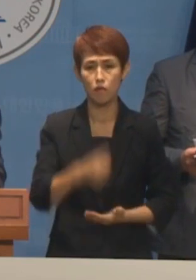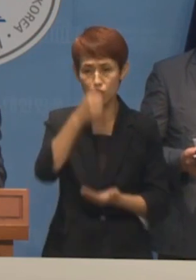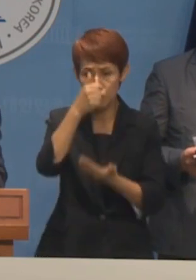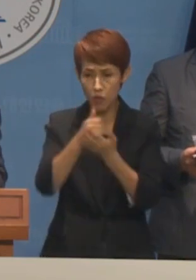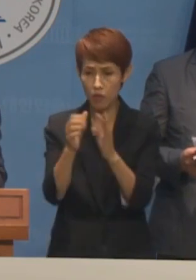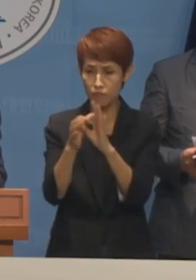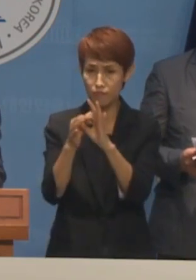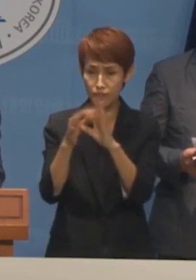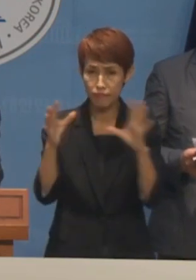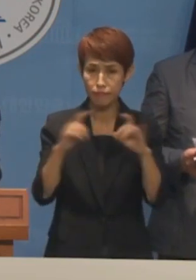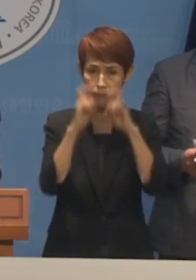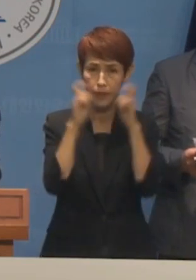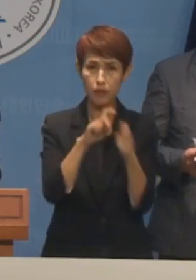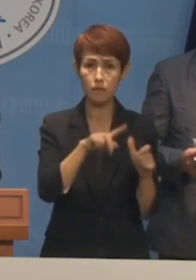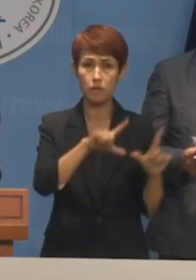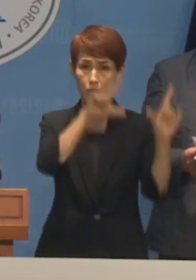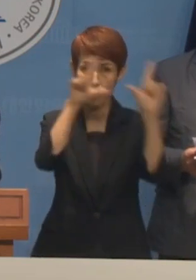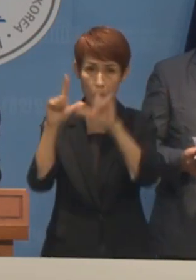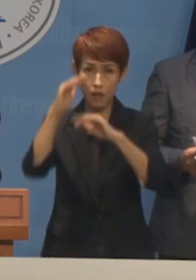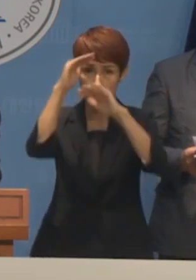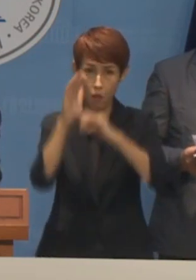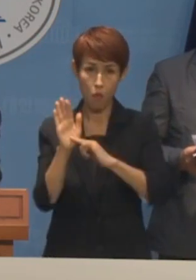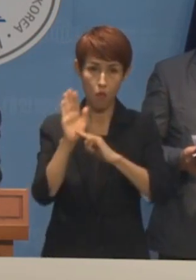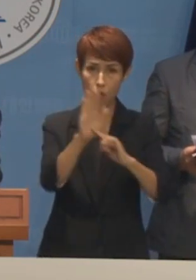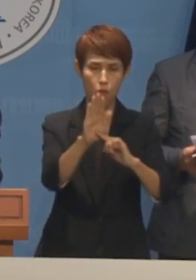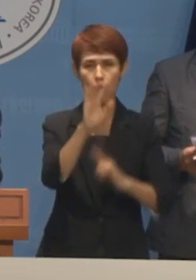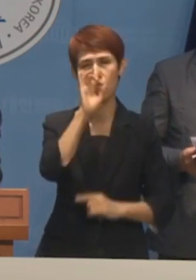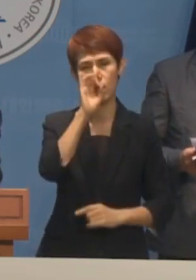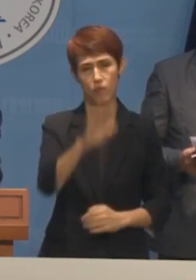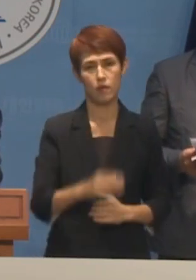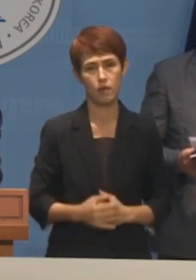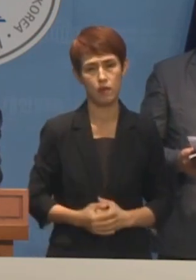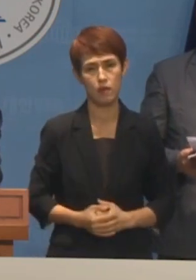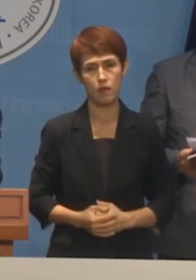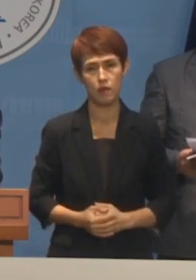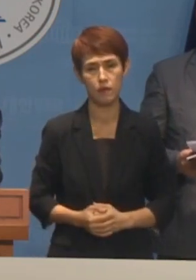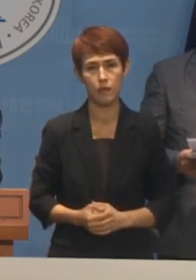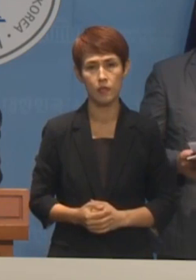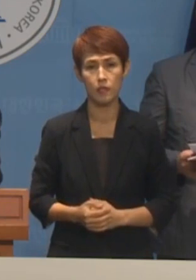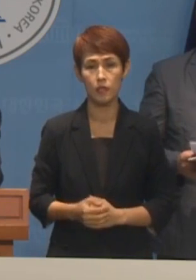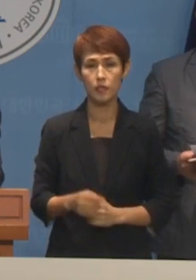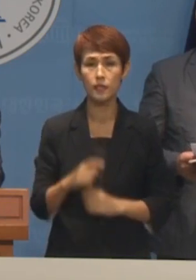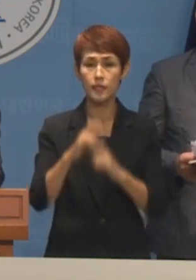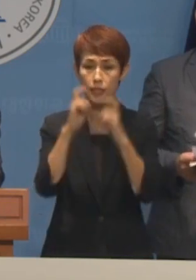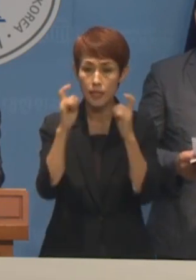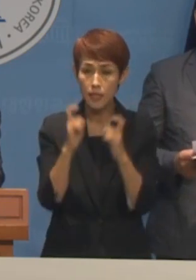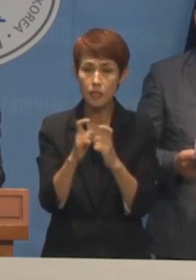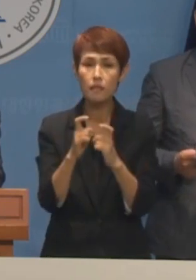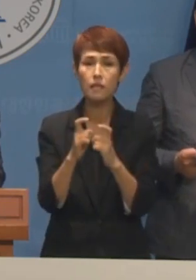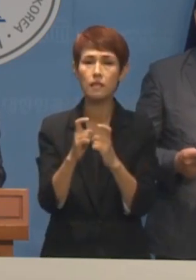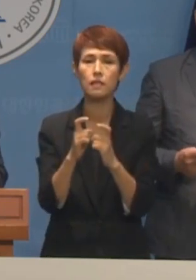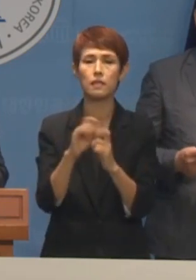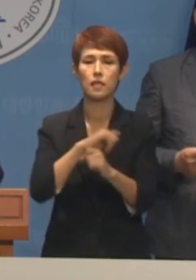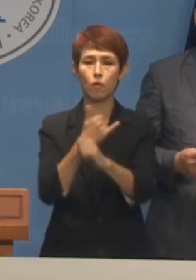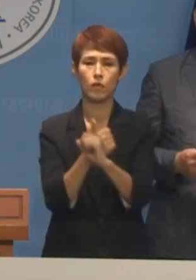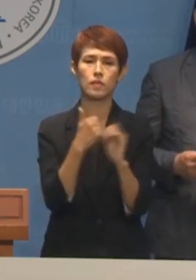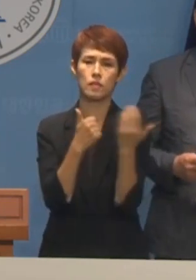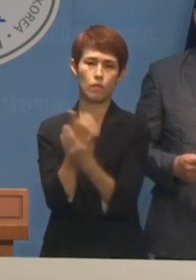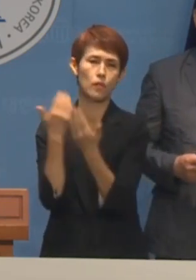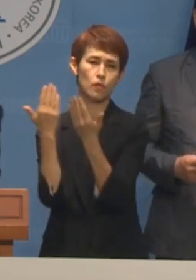무관한 사생활의 유출도 처벌하는 규정을 마련하는 등 사건 관계인의 인권 침해를 최소화하고자